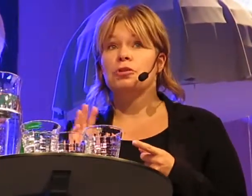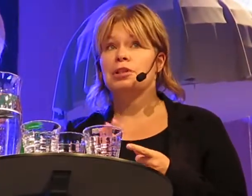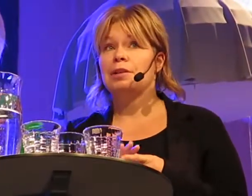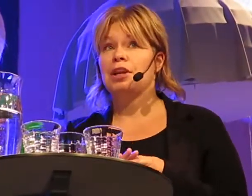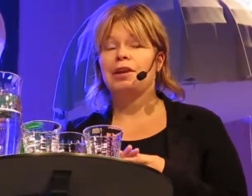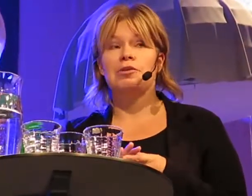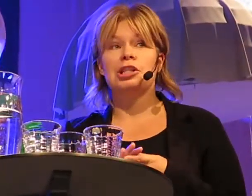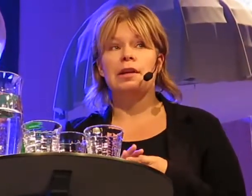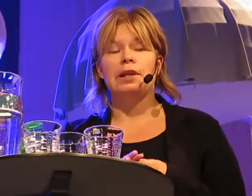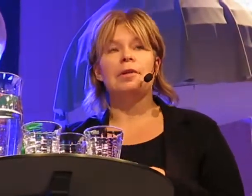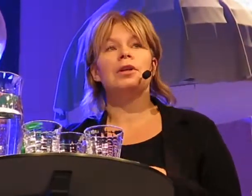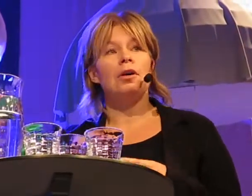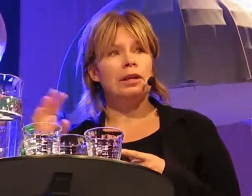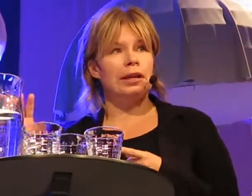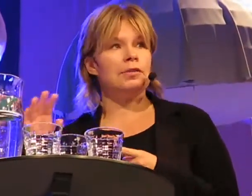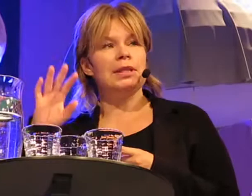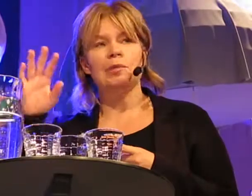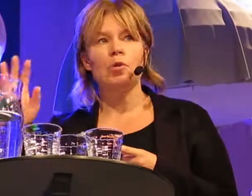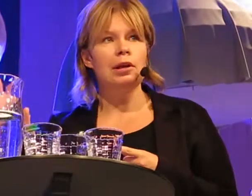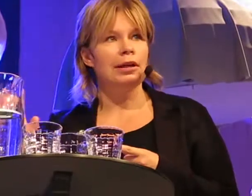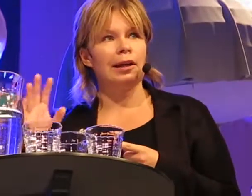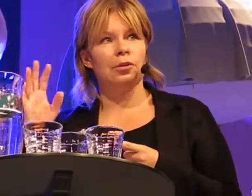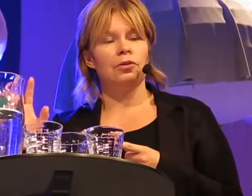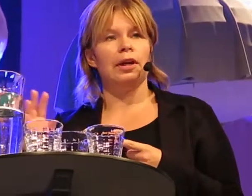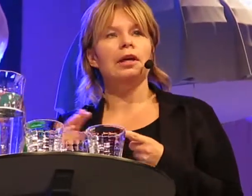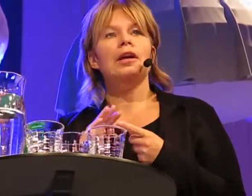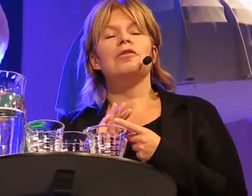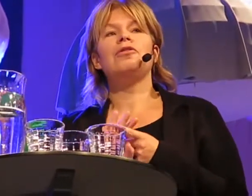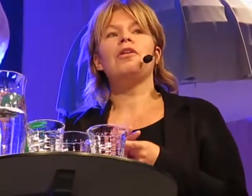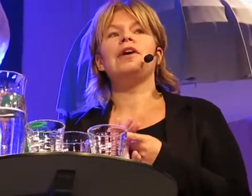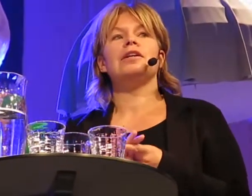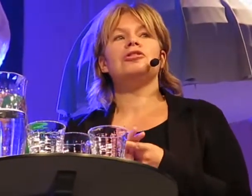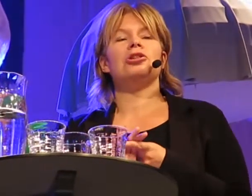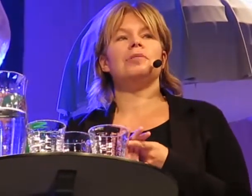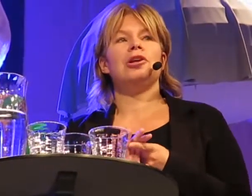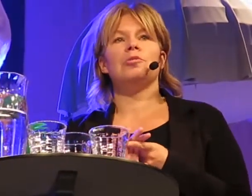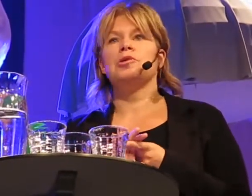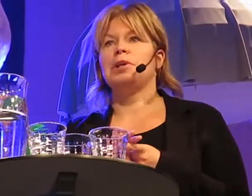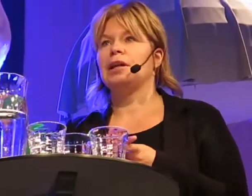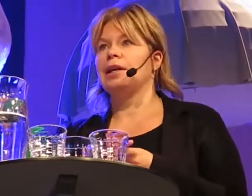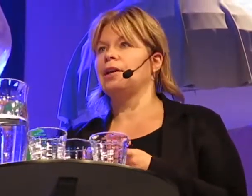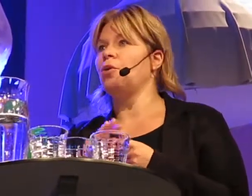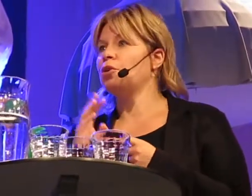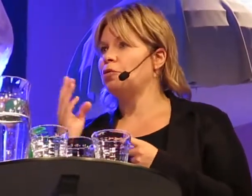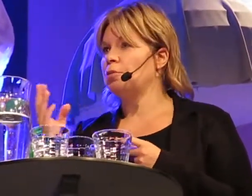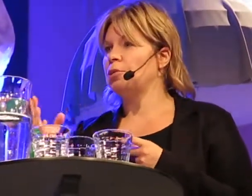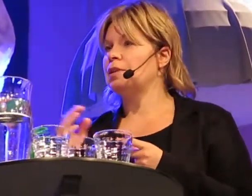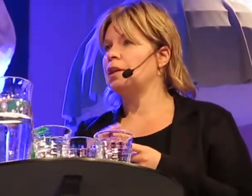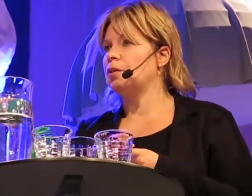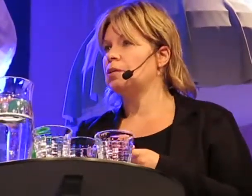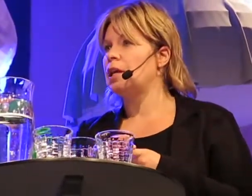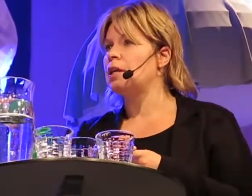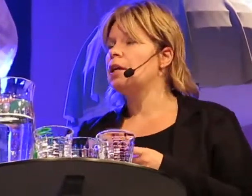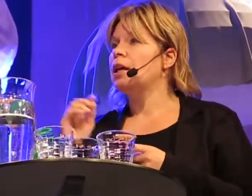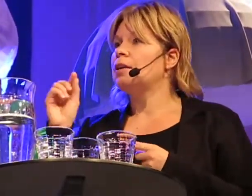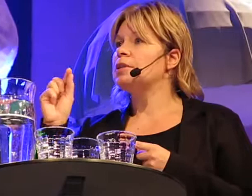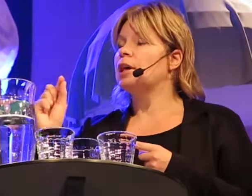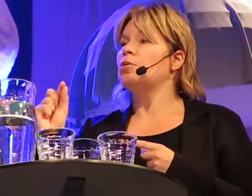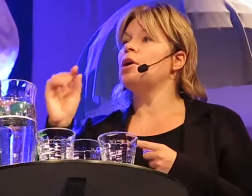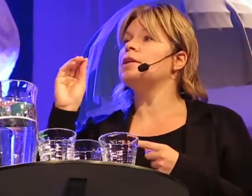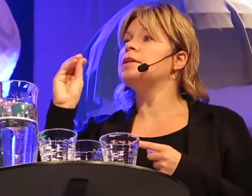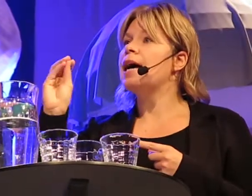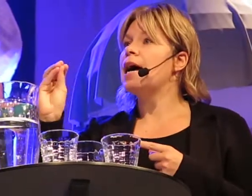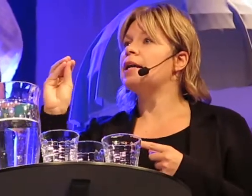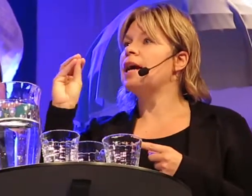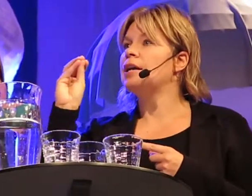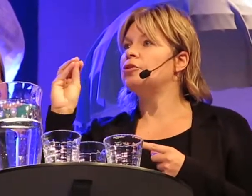ett av de första fossilfria välfärdsländerna. Okej, det finns inget mål eller någonting. Var väldigt tydlig i miljömålsberedningen och ifrån politiken och säg att vi ska